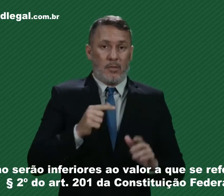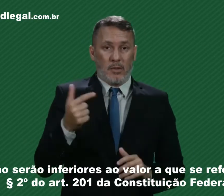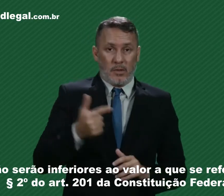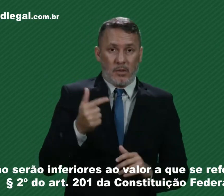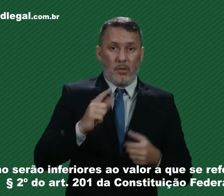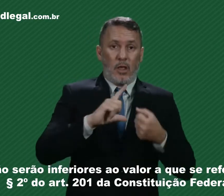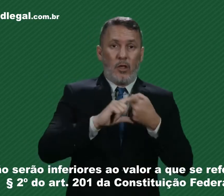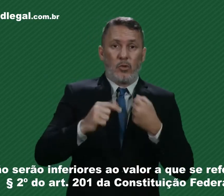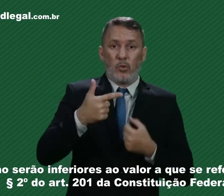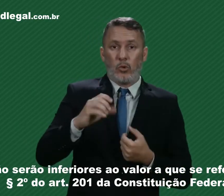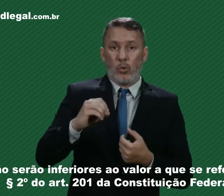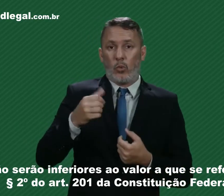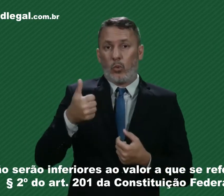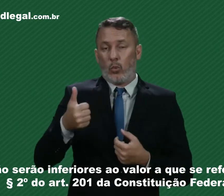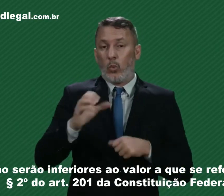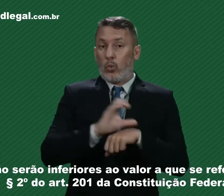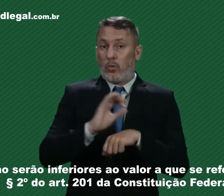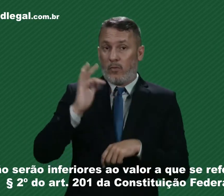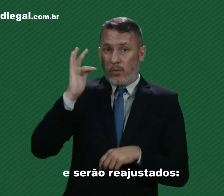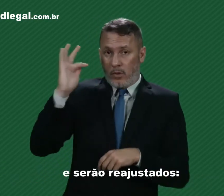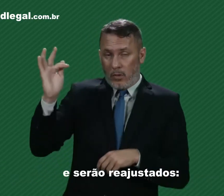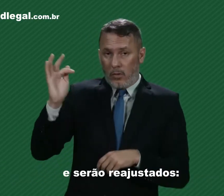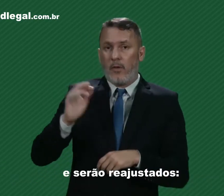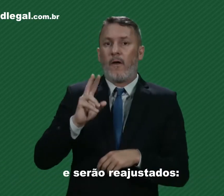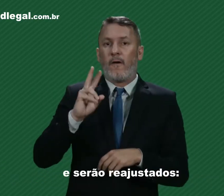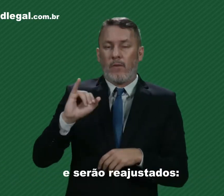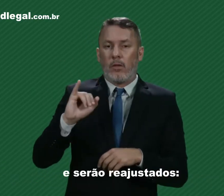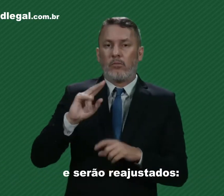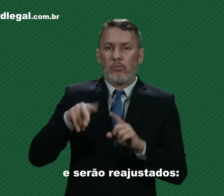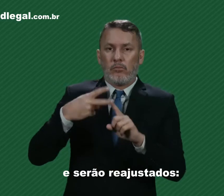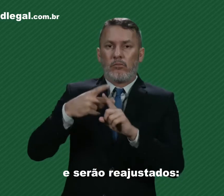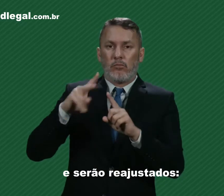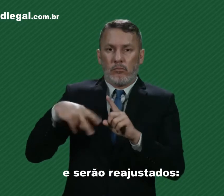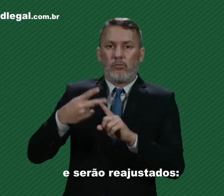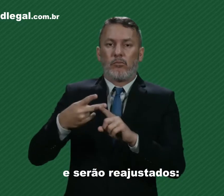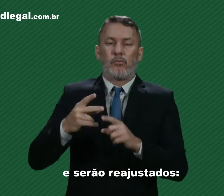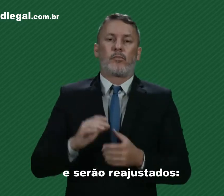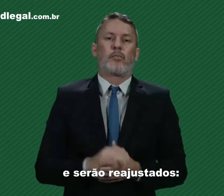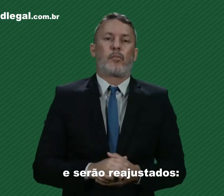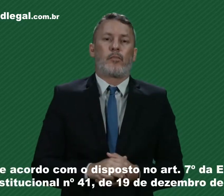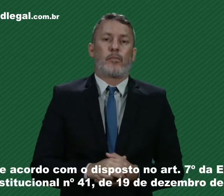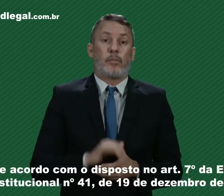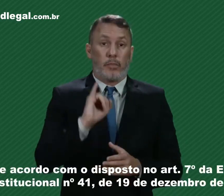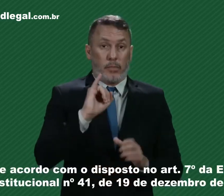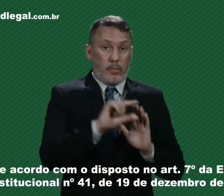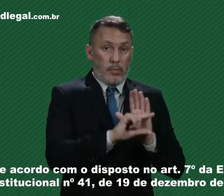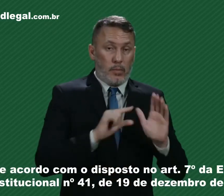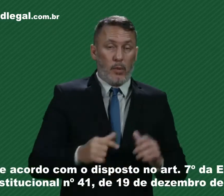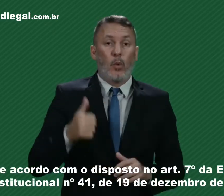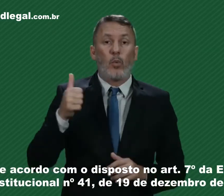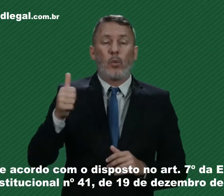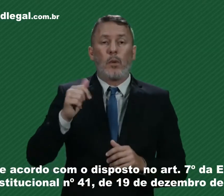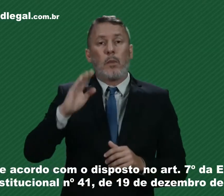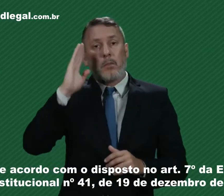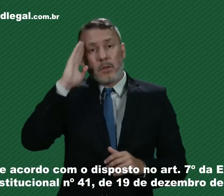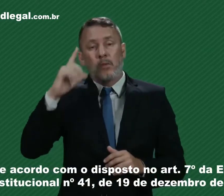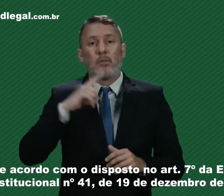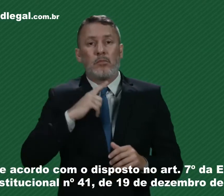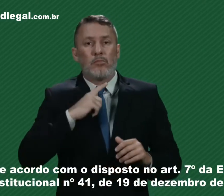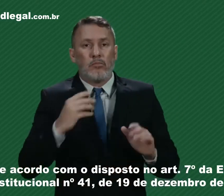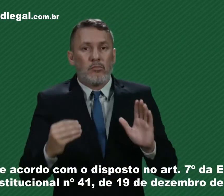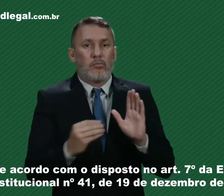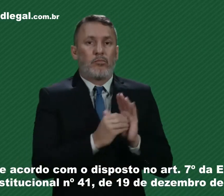do artigo 201 da Constituição Federal e serão reajustados. Inciso 1. De acordo